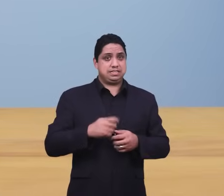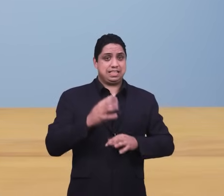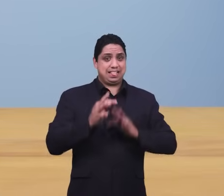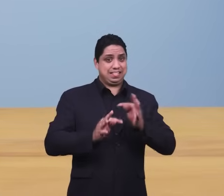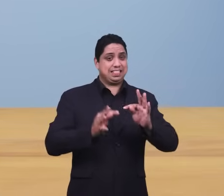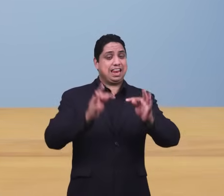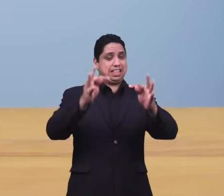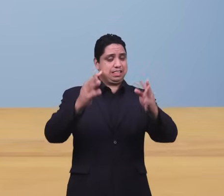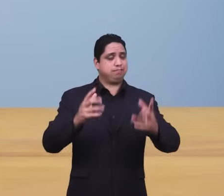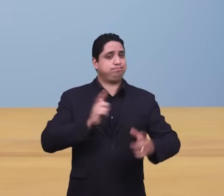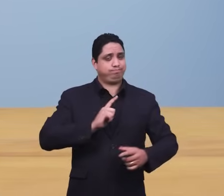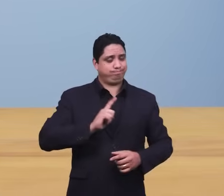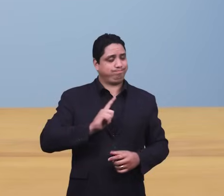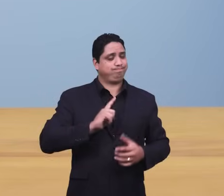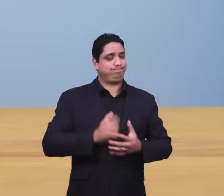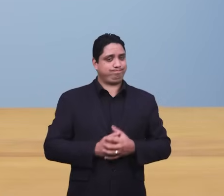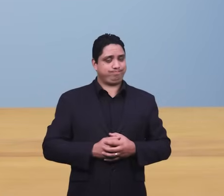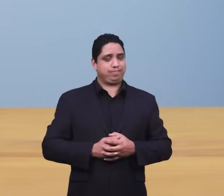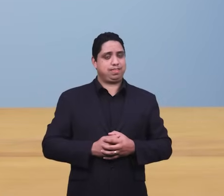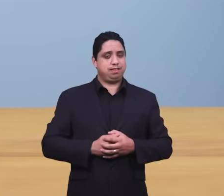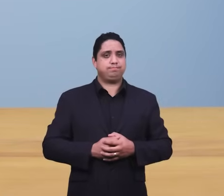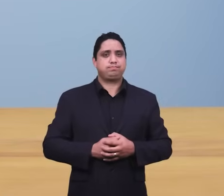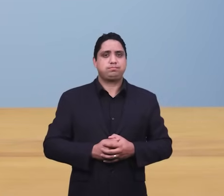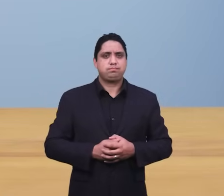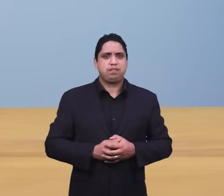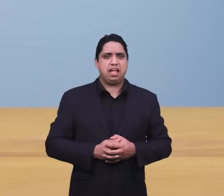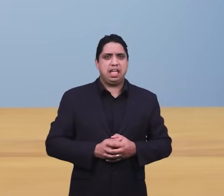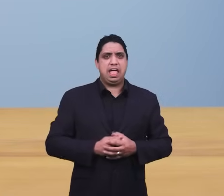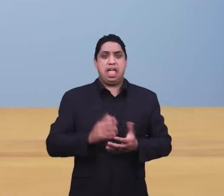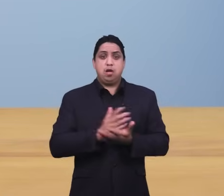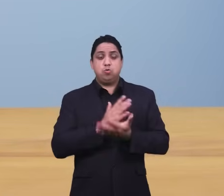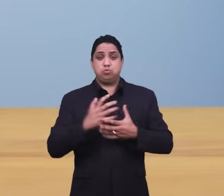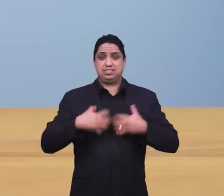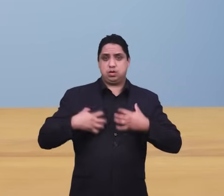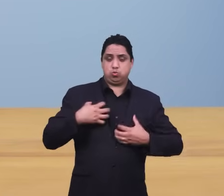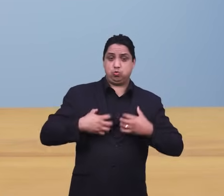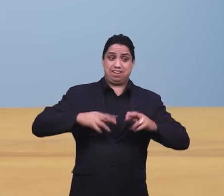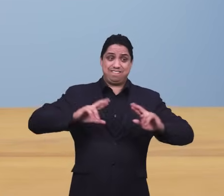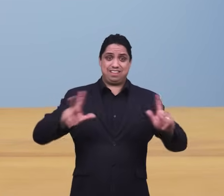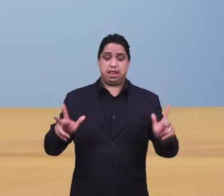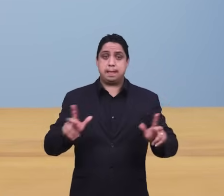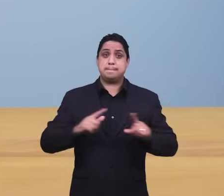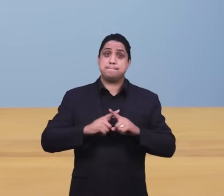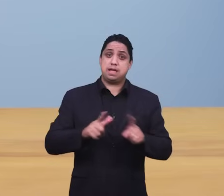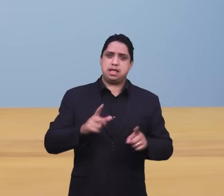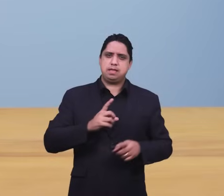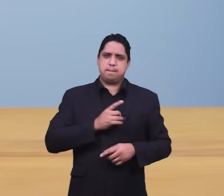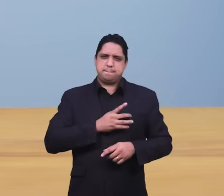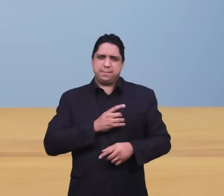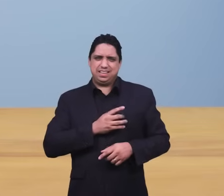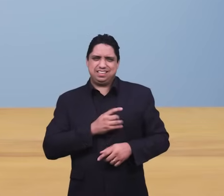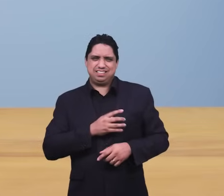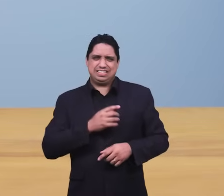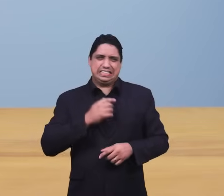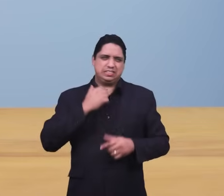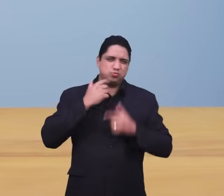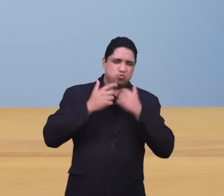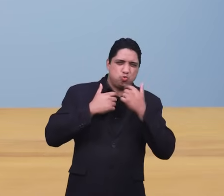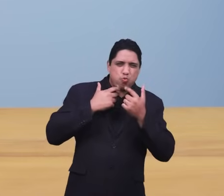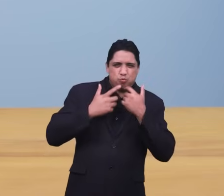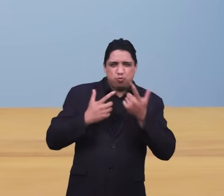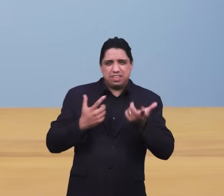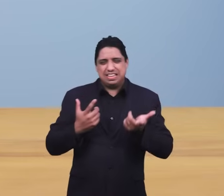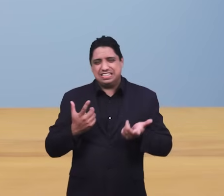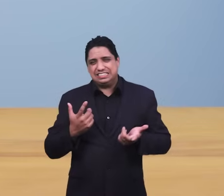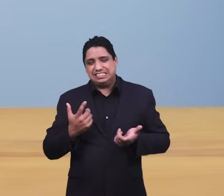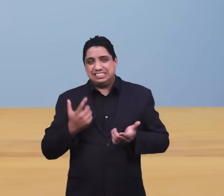definida e determinada após o nascimento. Então, são angústias diferentes, mas o medo de não